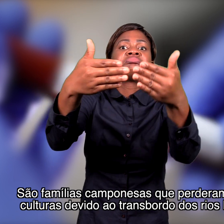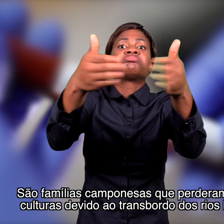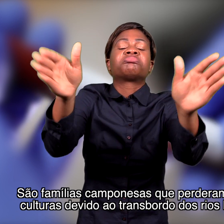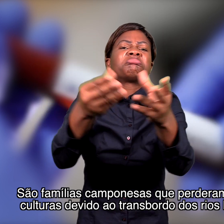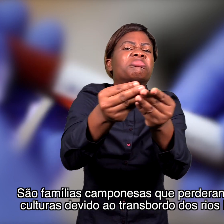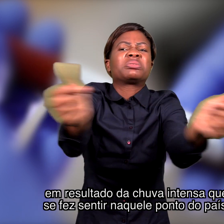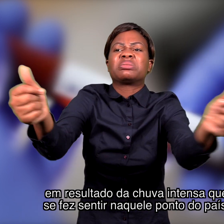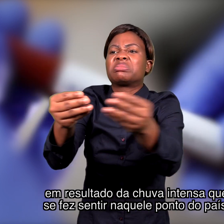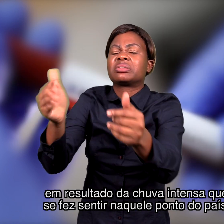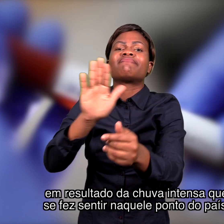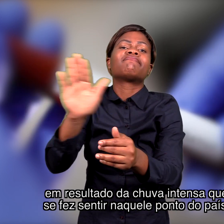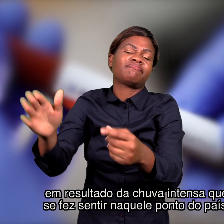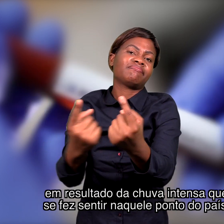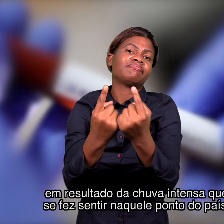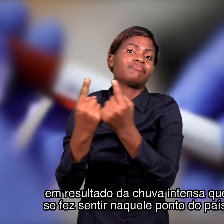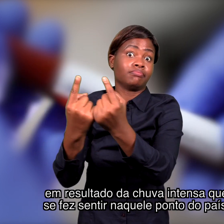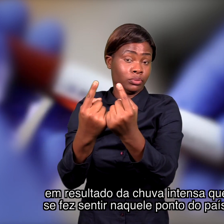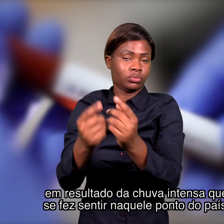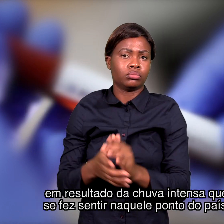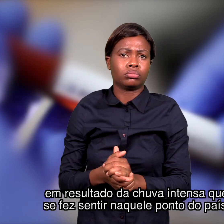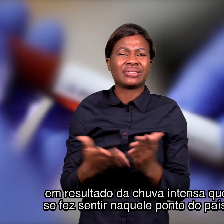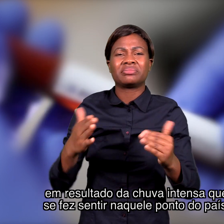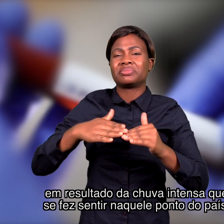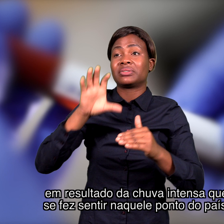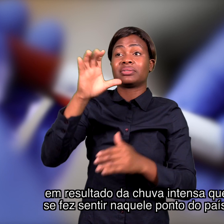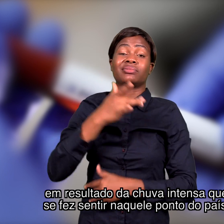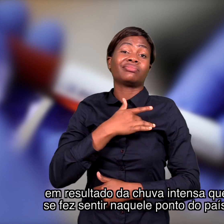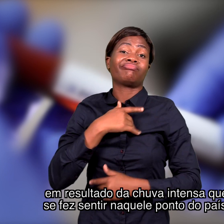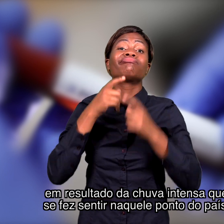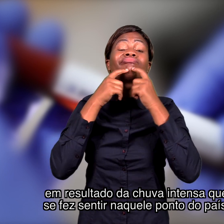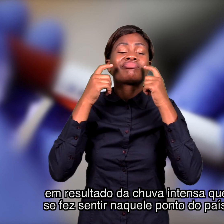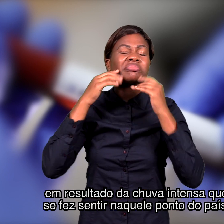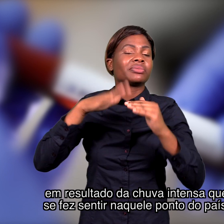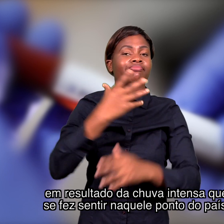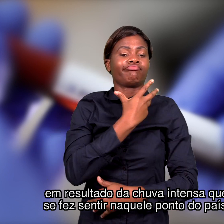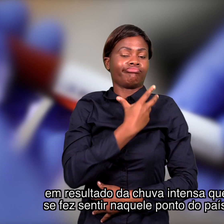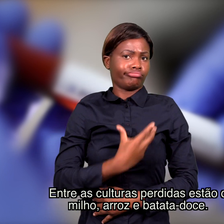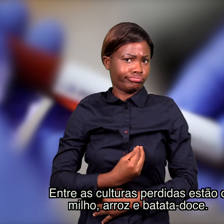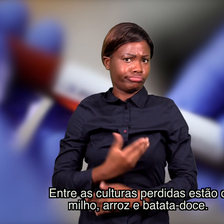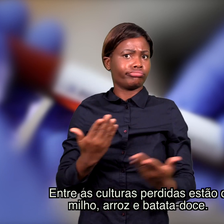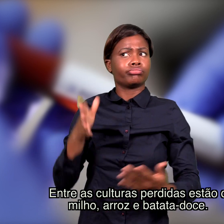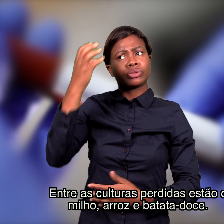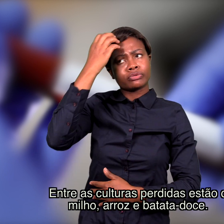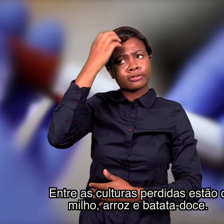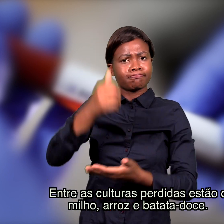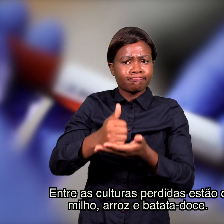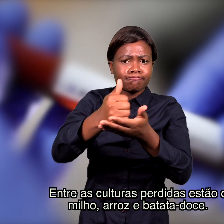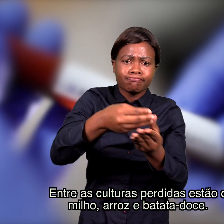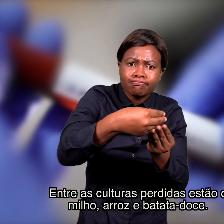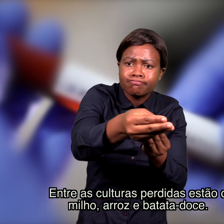rios locais em resultado da chuva intensa que se fez sentir naquele ponto do país. Entre as culturas perdidas estão a do